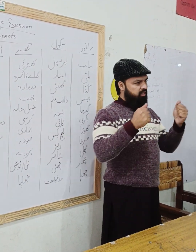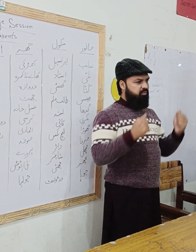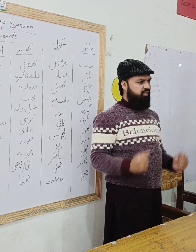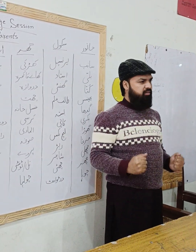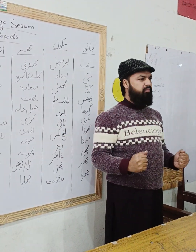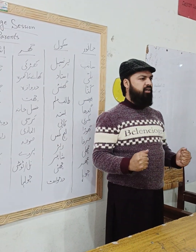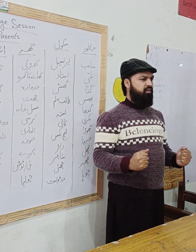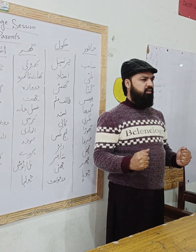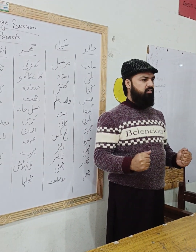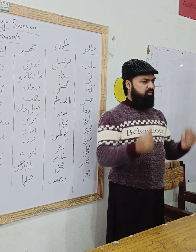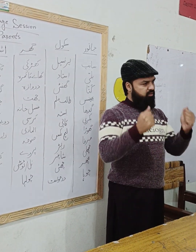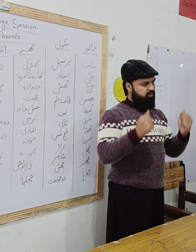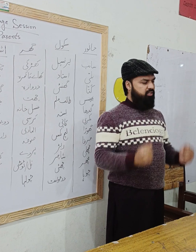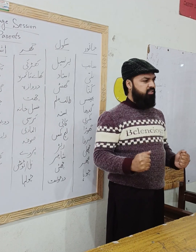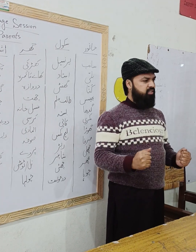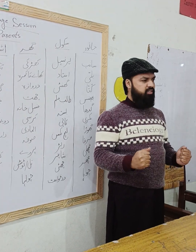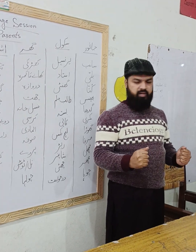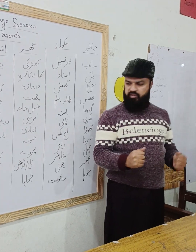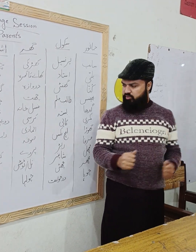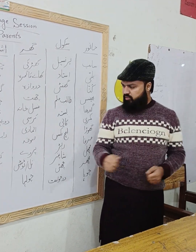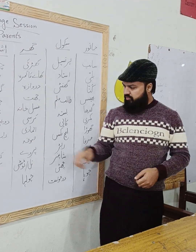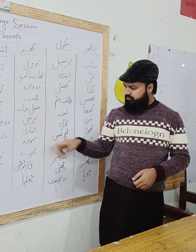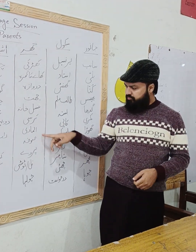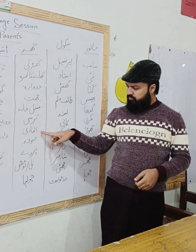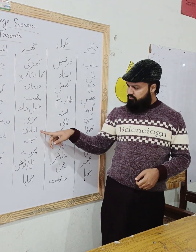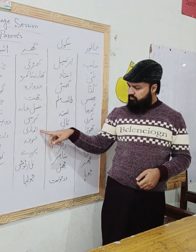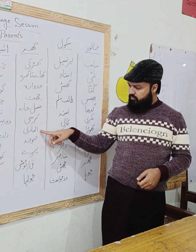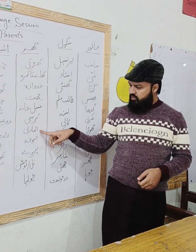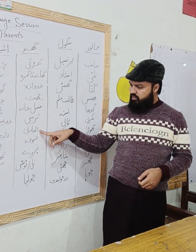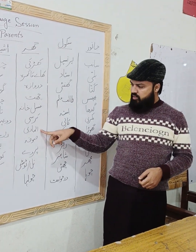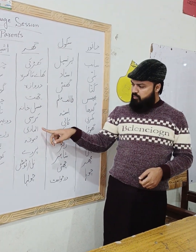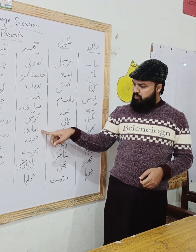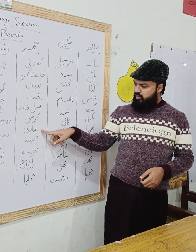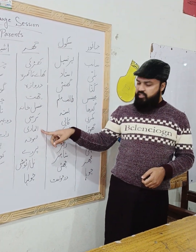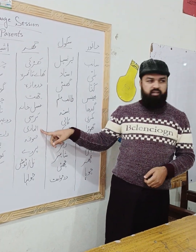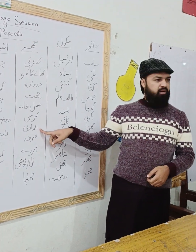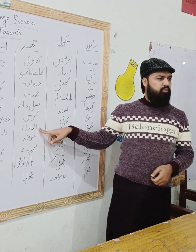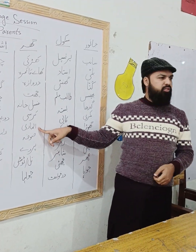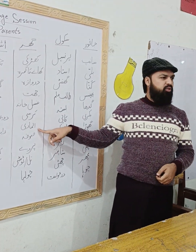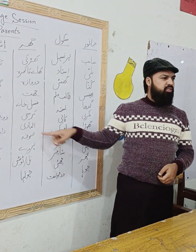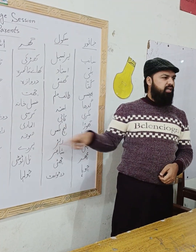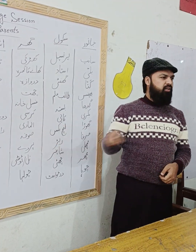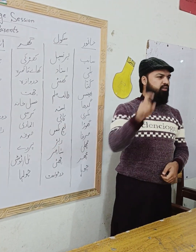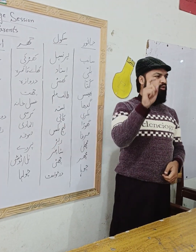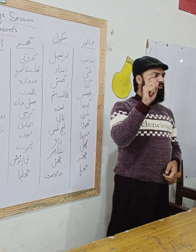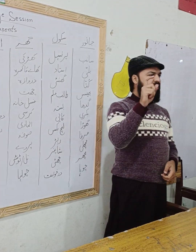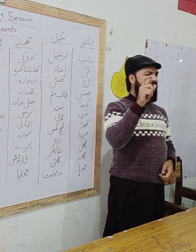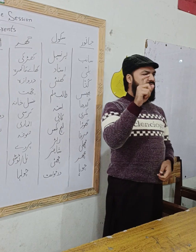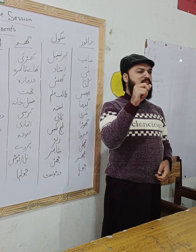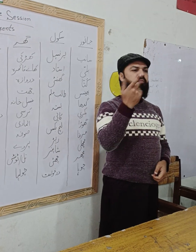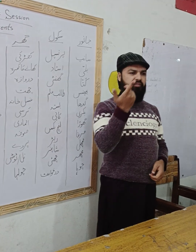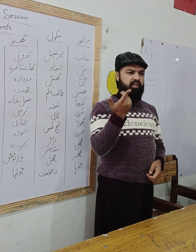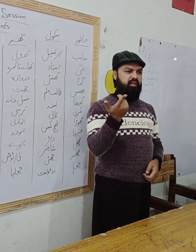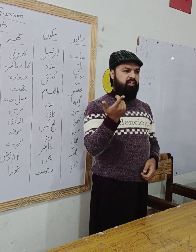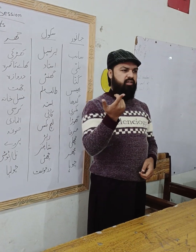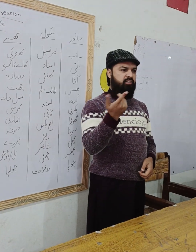ये बैठना, ठीक है, इस तरह ये बैठना। अब अलमारी है, कपबोर्ड जो होती है उसमें क्या करते हैं हम कपड़े वगैरह हैंग करते हैं,